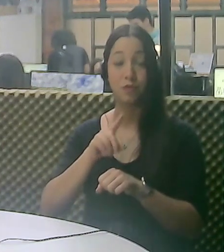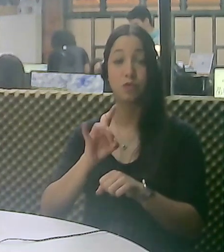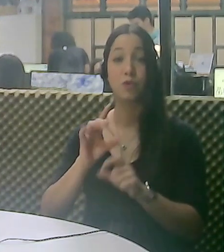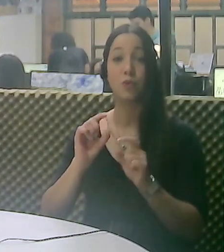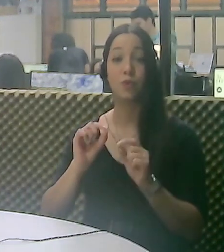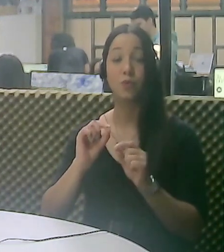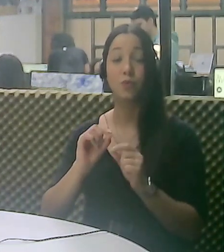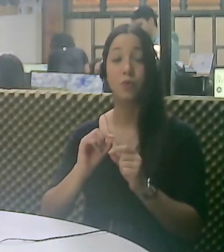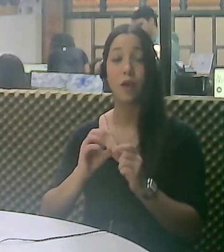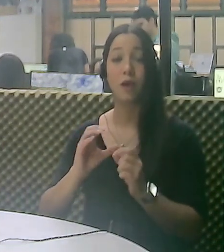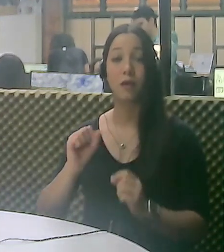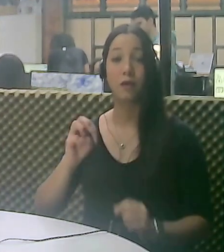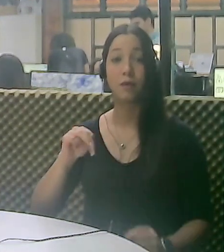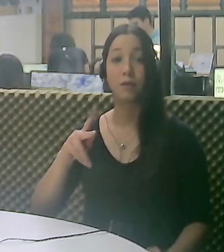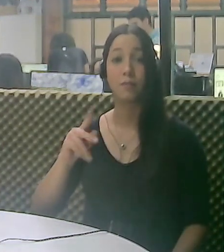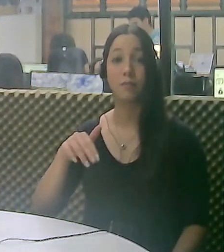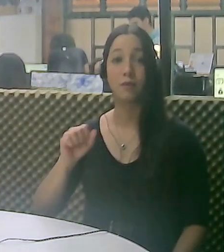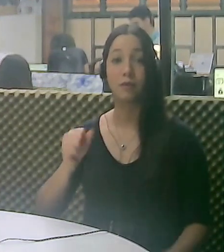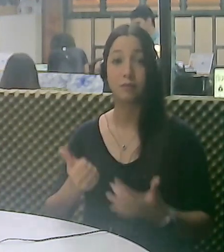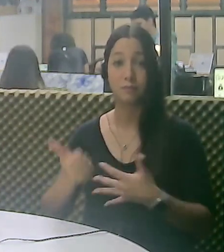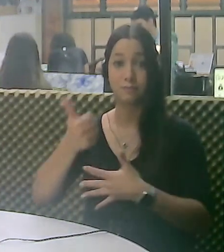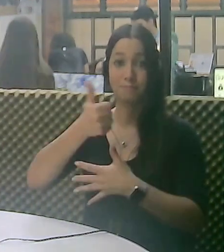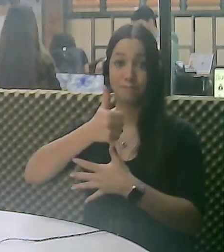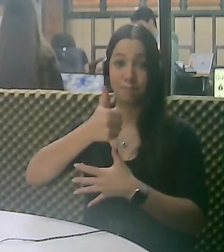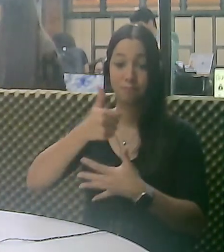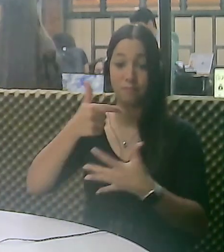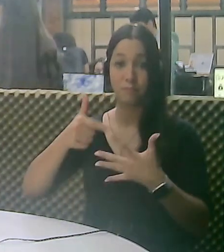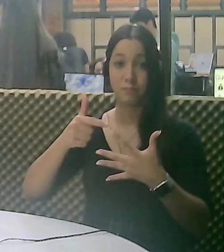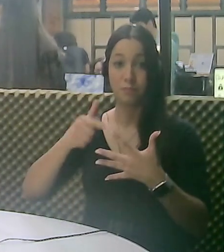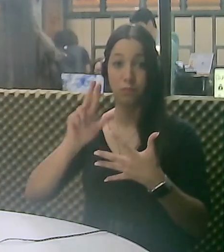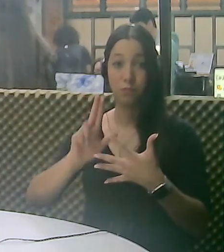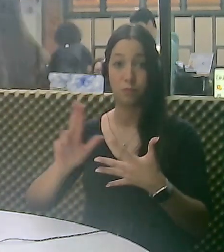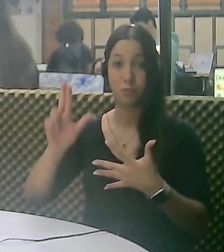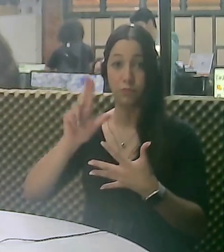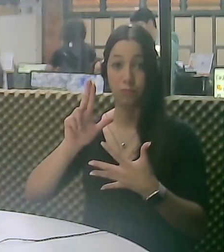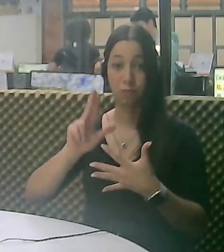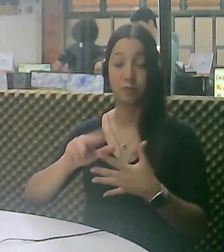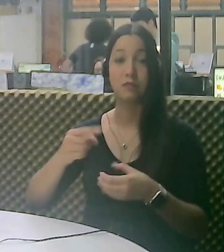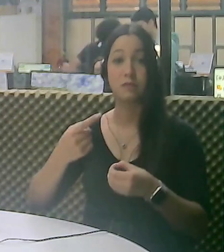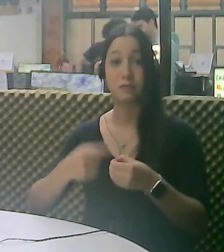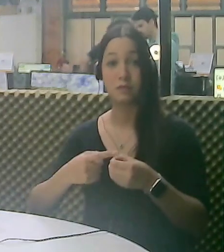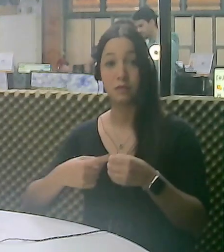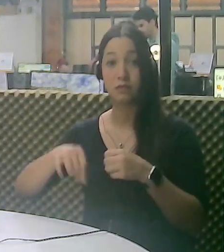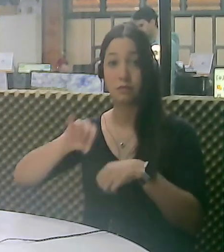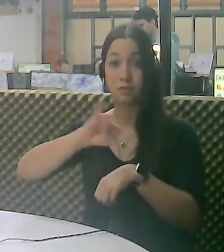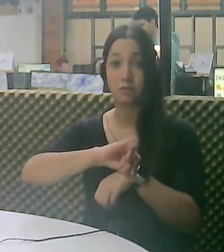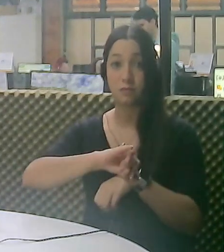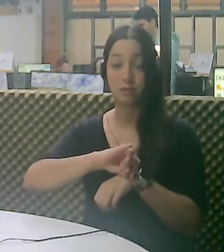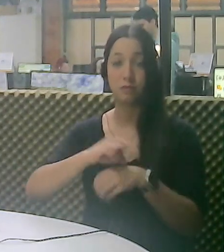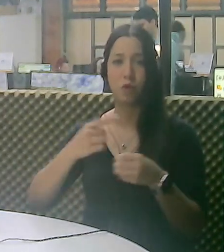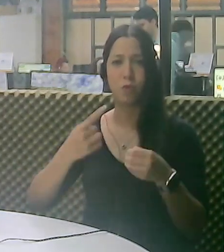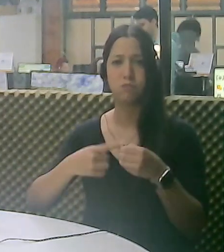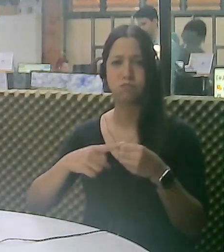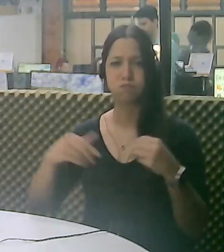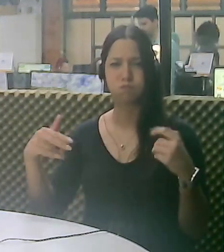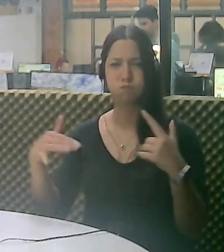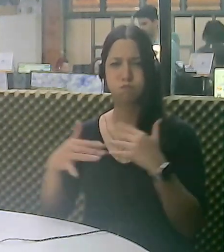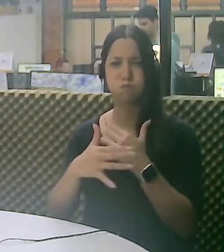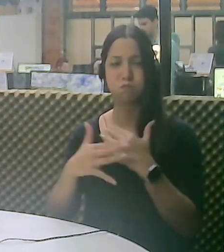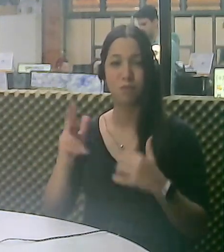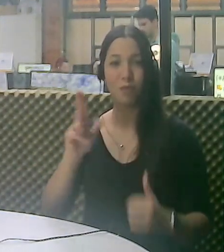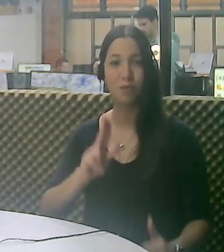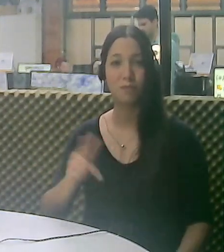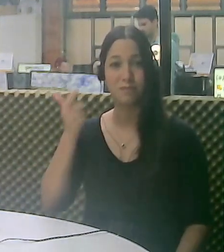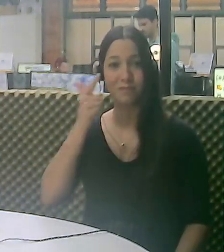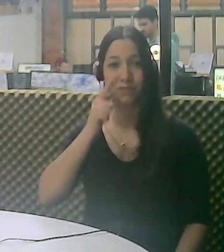de Campinas. Na comparação nacional, incluindo cidades capitais e de regiões metropolitanas, Uberlândia conquistou